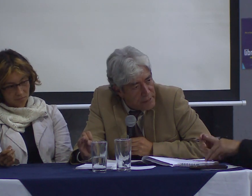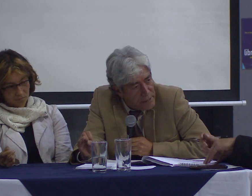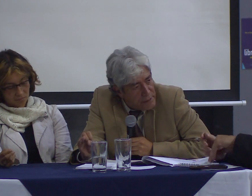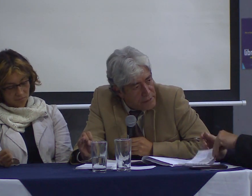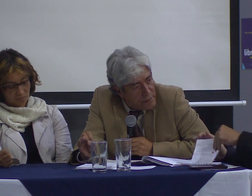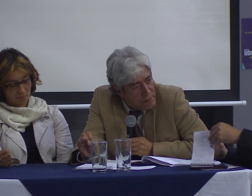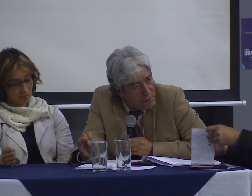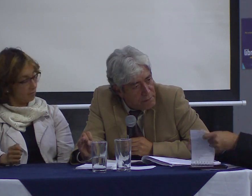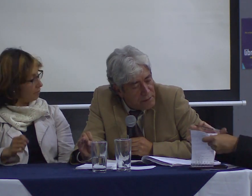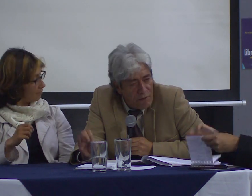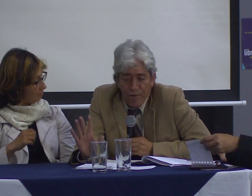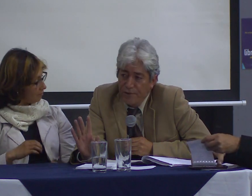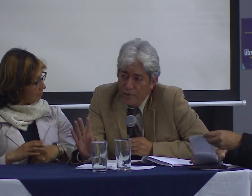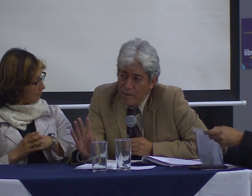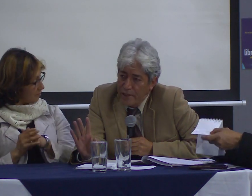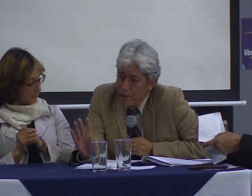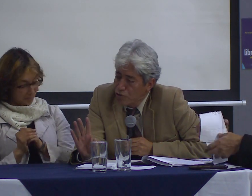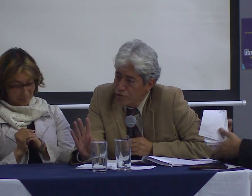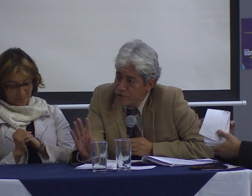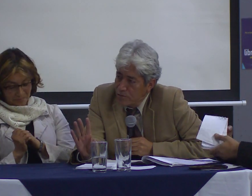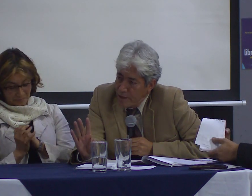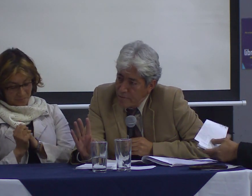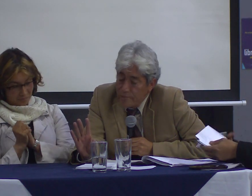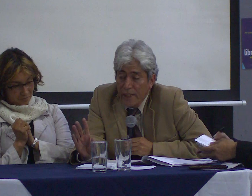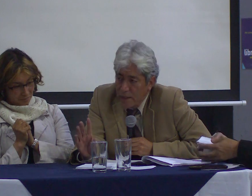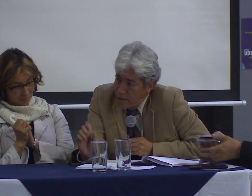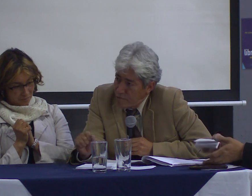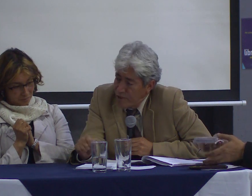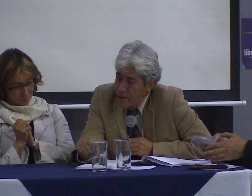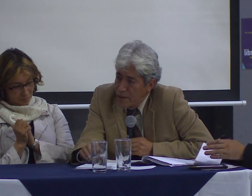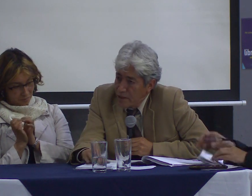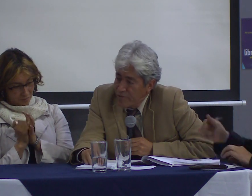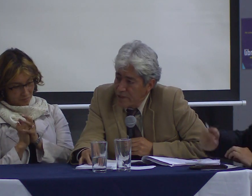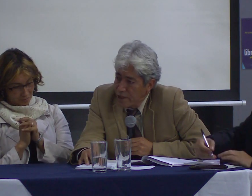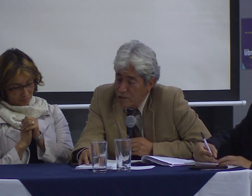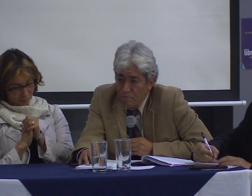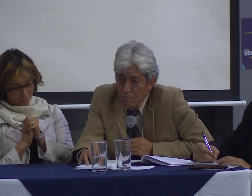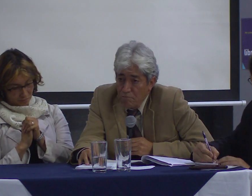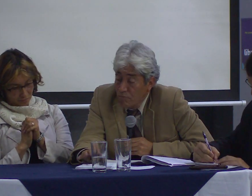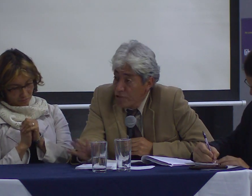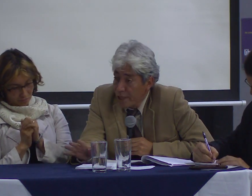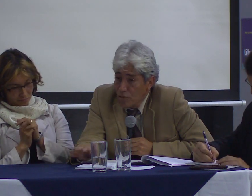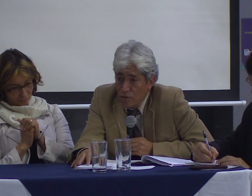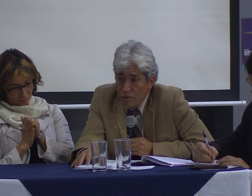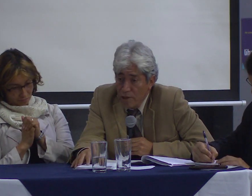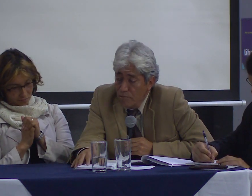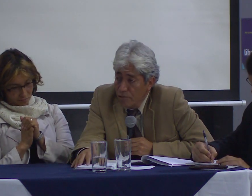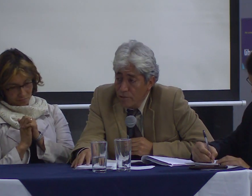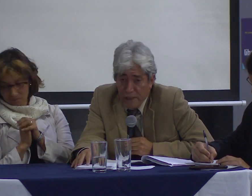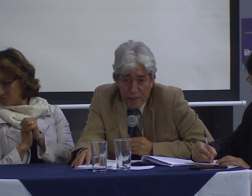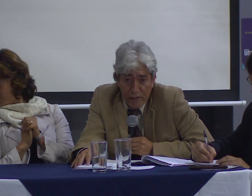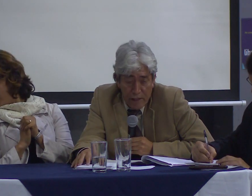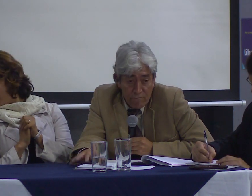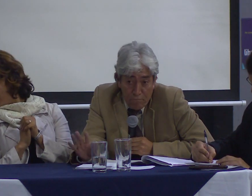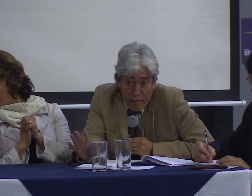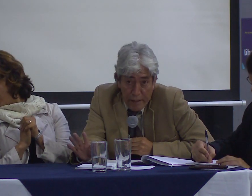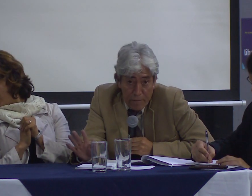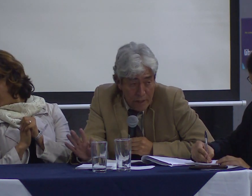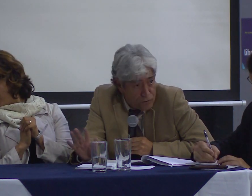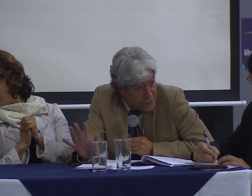hombre afortunadamente era un sociólogo francés muy reconocido en el mundo